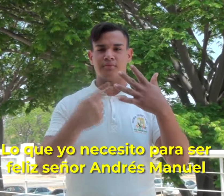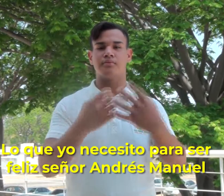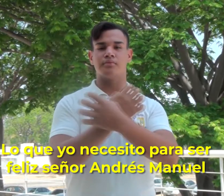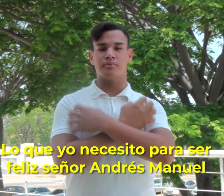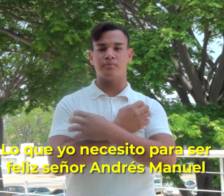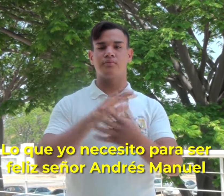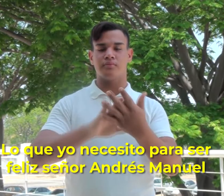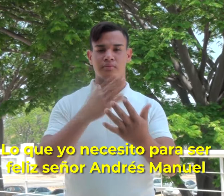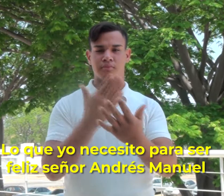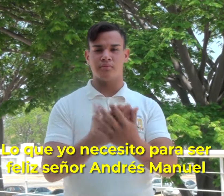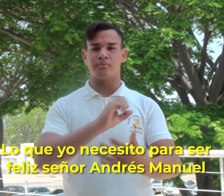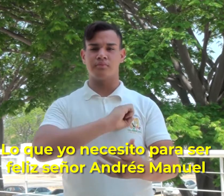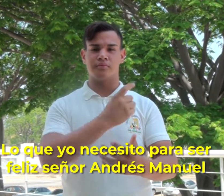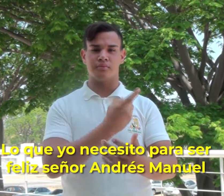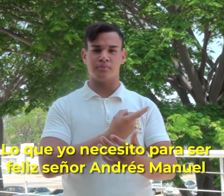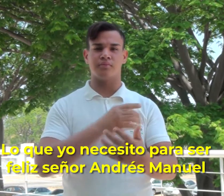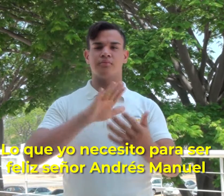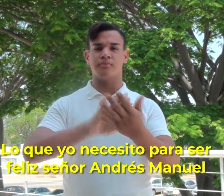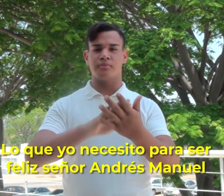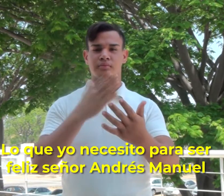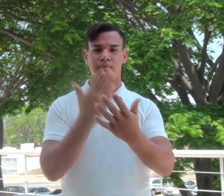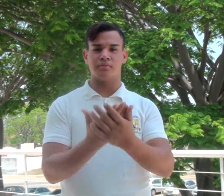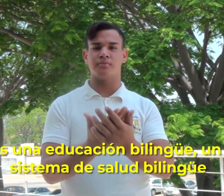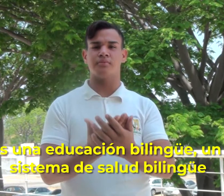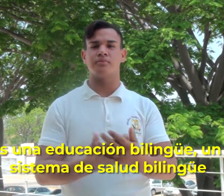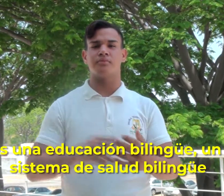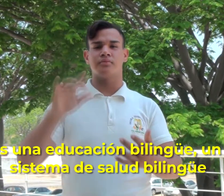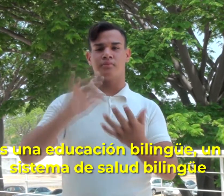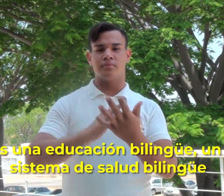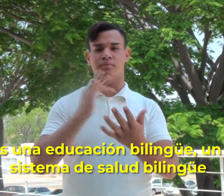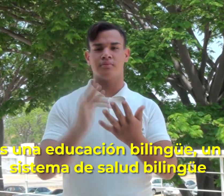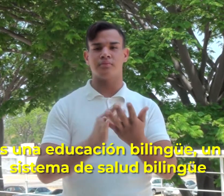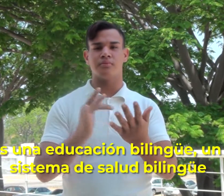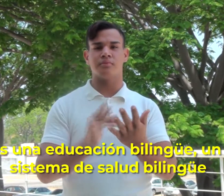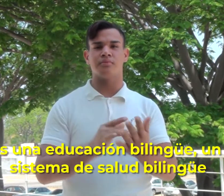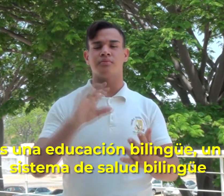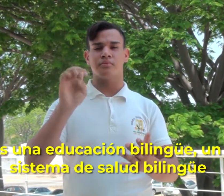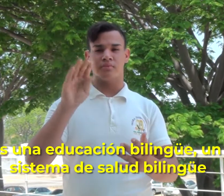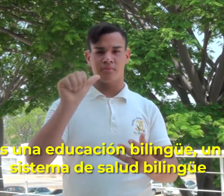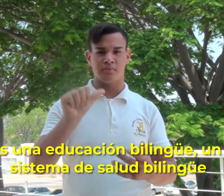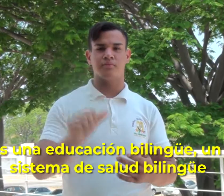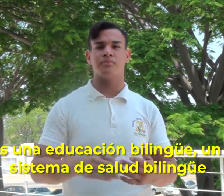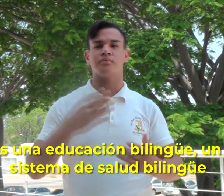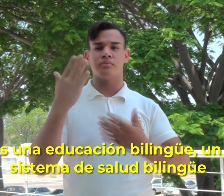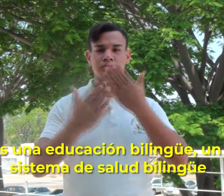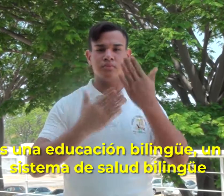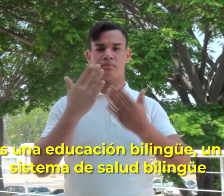Lo que yo necesito para ser feliz, señor Andrés Manuel, es una educación bilingüe, un sistema de salud